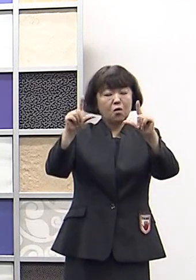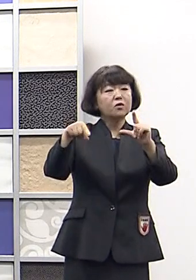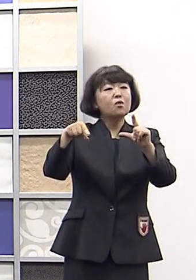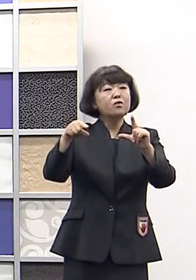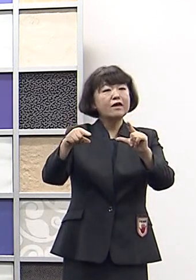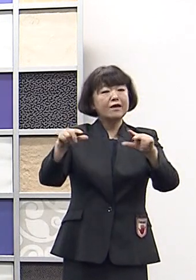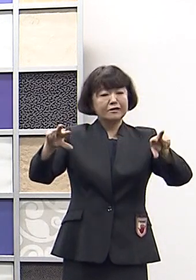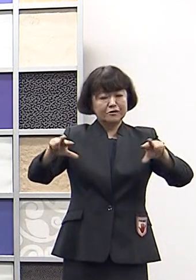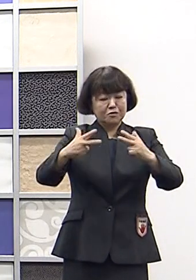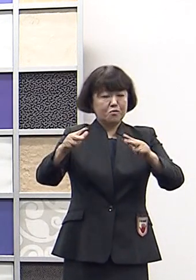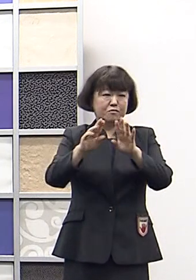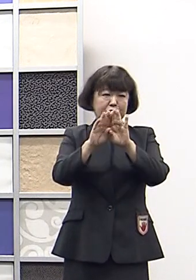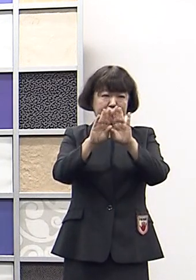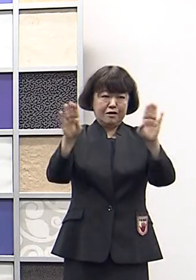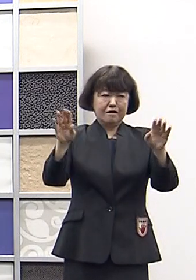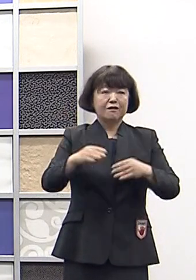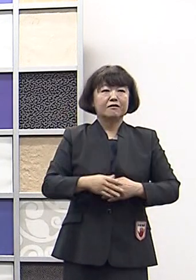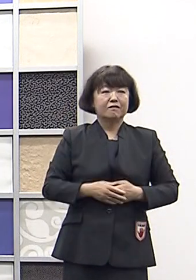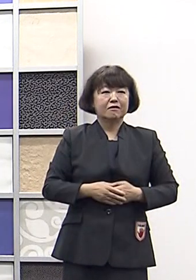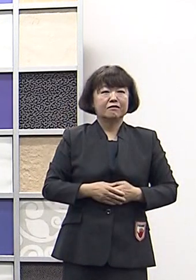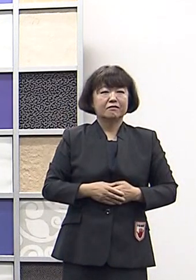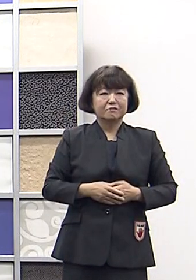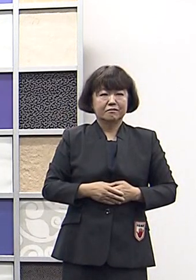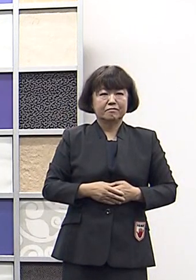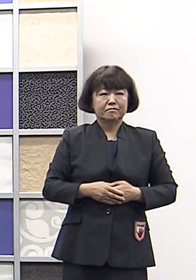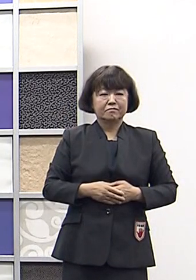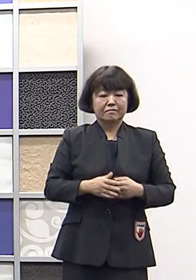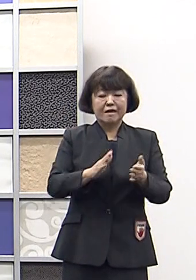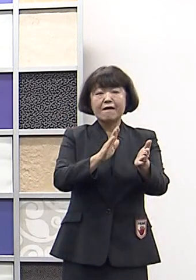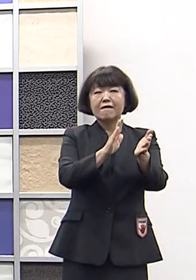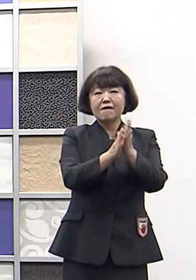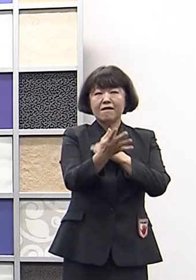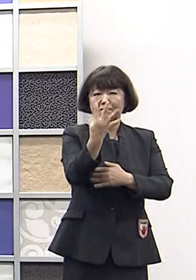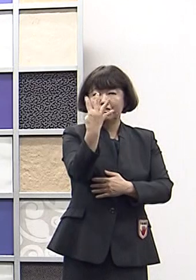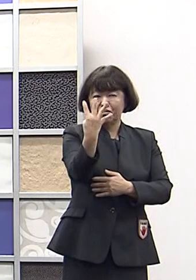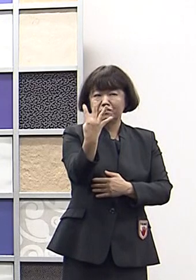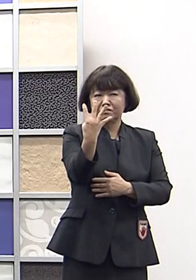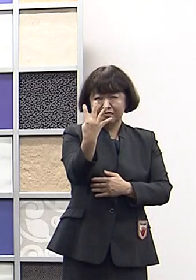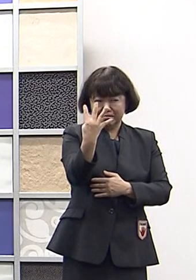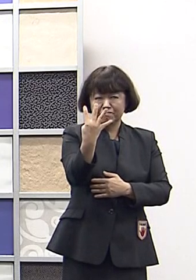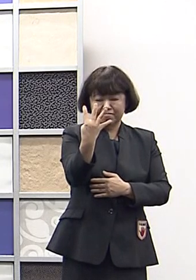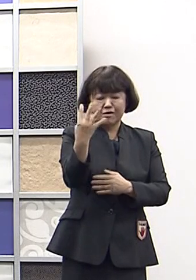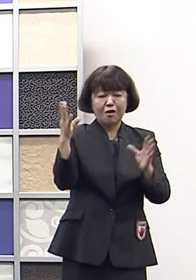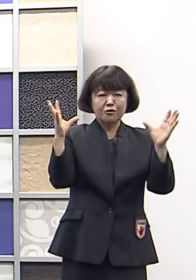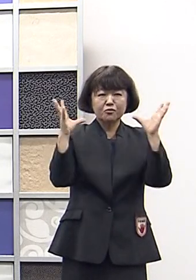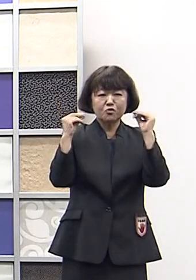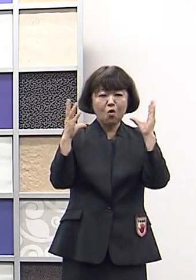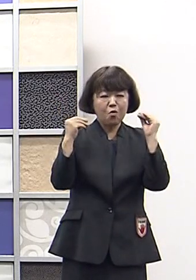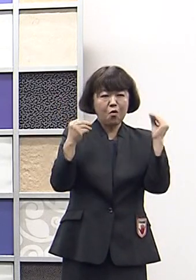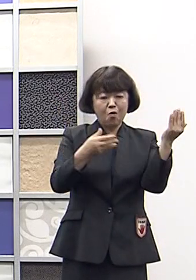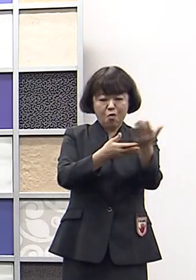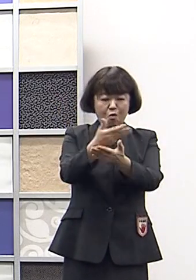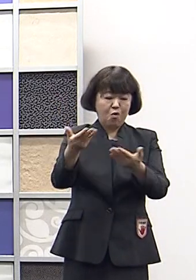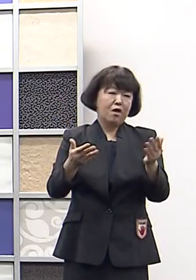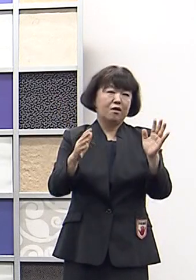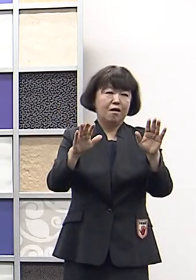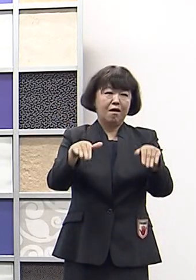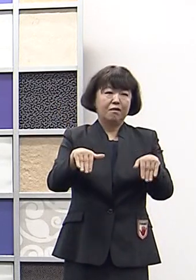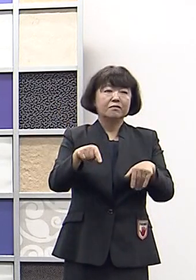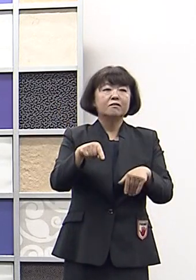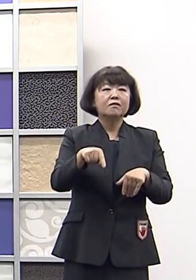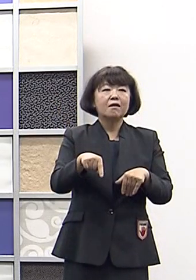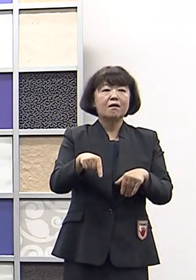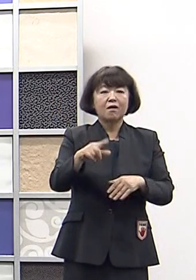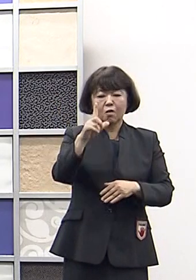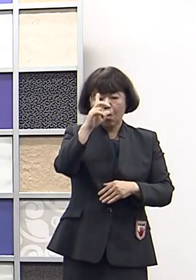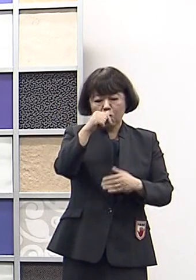て、沿線の4県の知事の皆さんと情報交換されたかと思うんですが、その中で甲府駅がまだこう